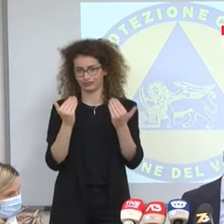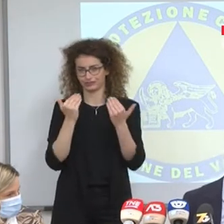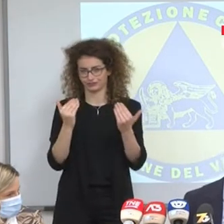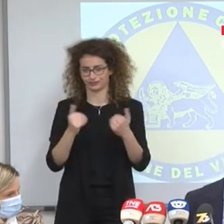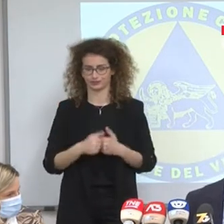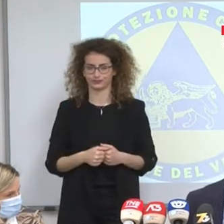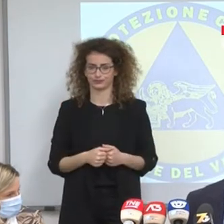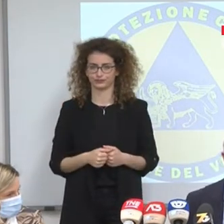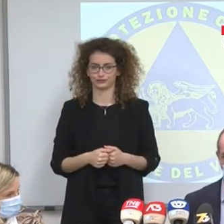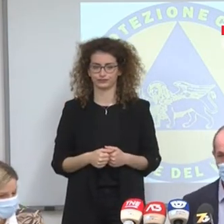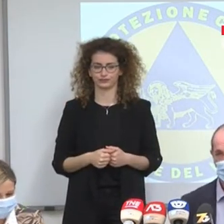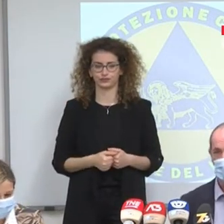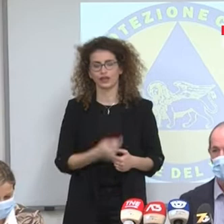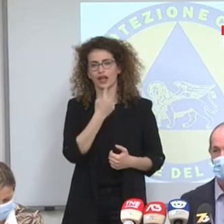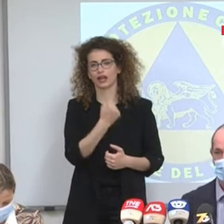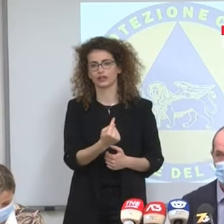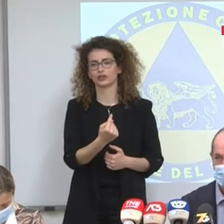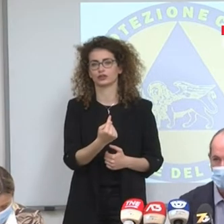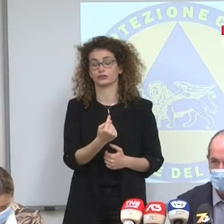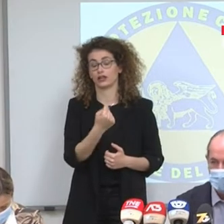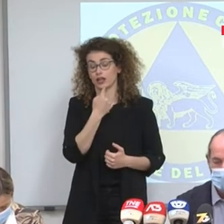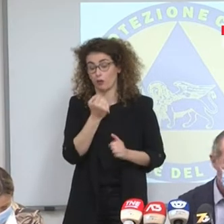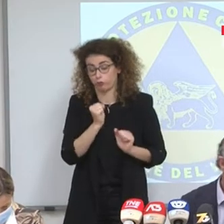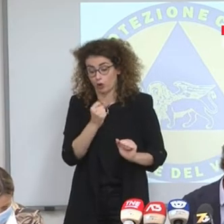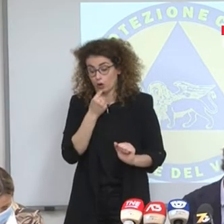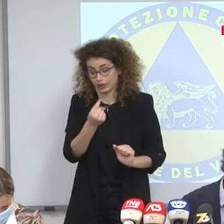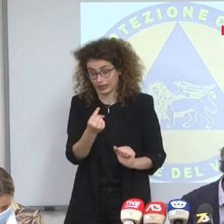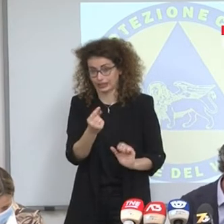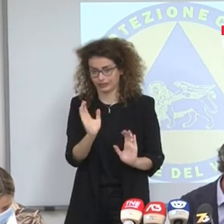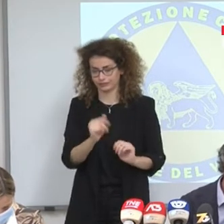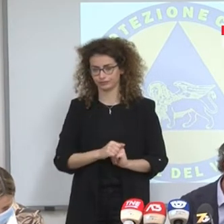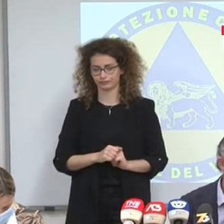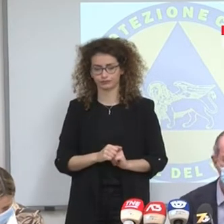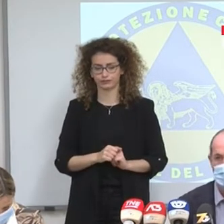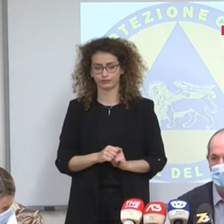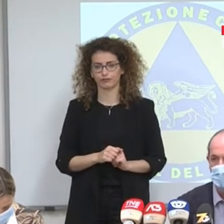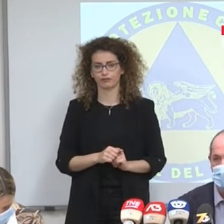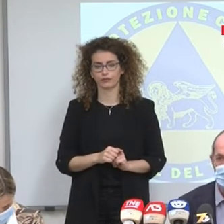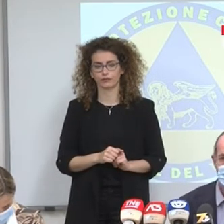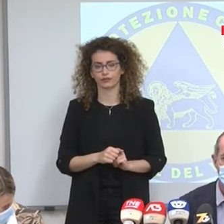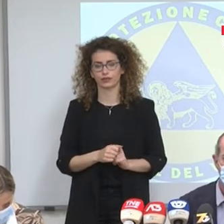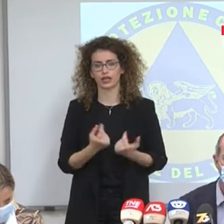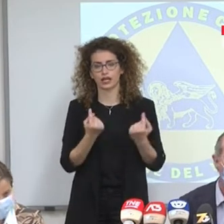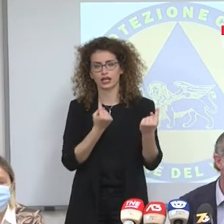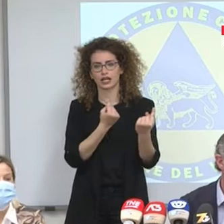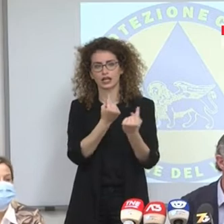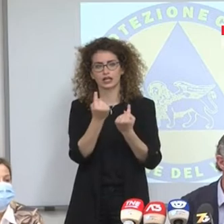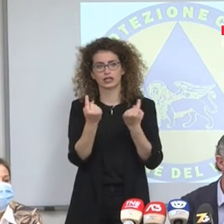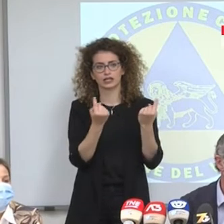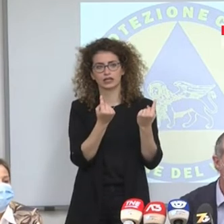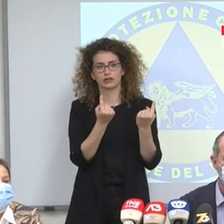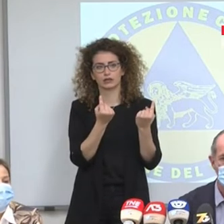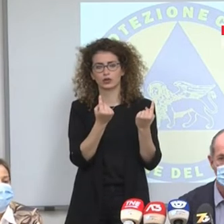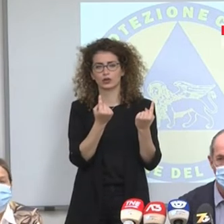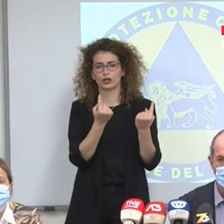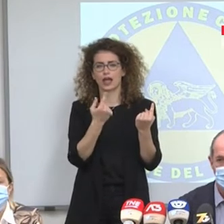Vi dico, e vi dico quello che vi posso dire, che ci stiamo interessando della vicenda del signor Marco